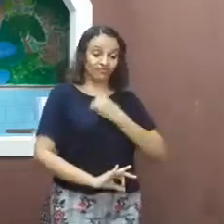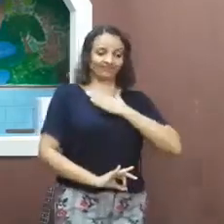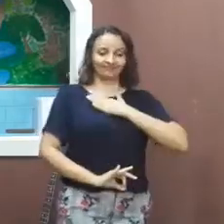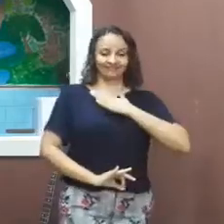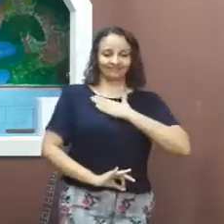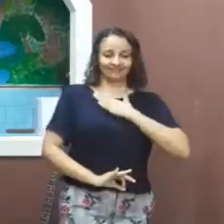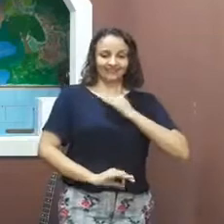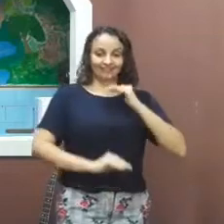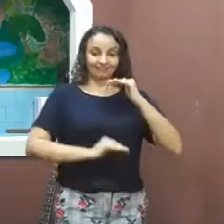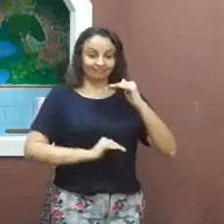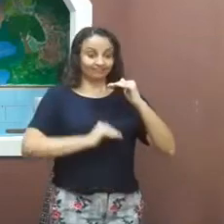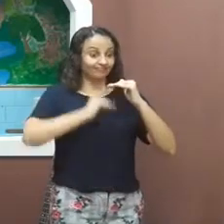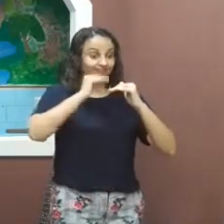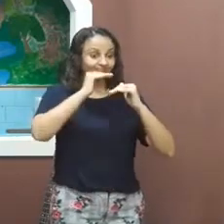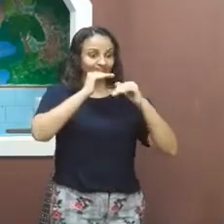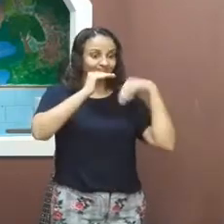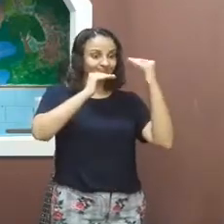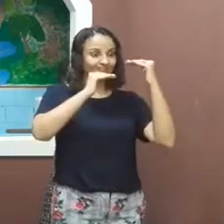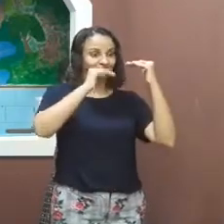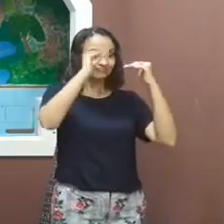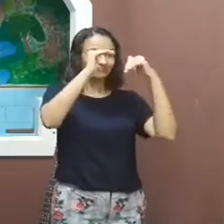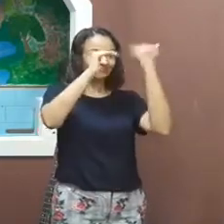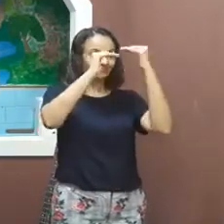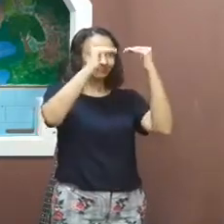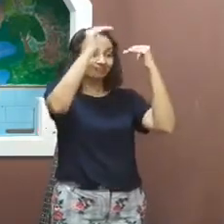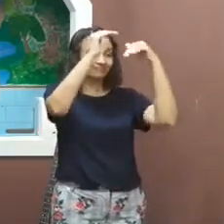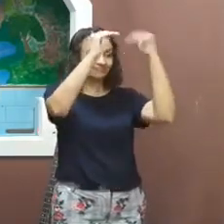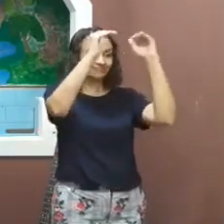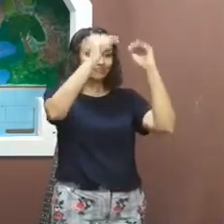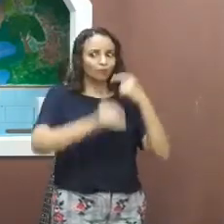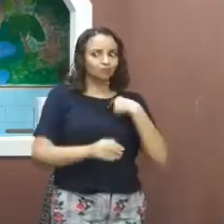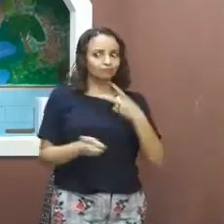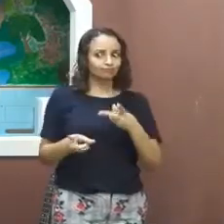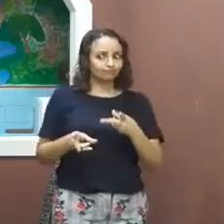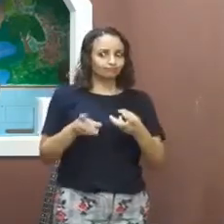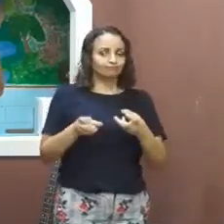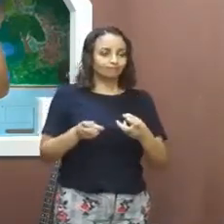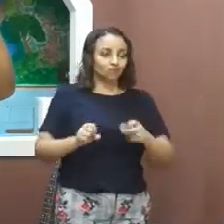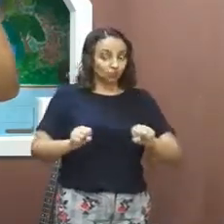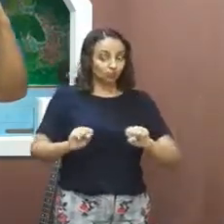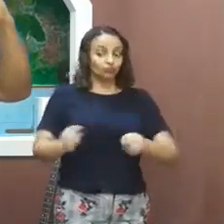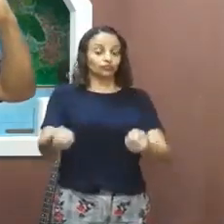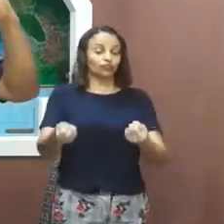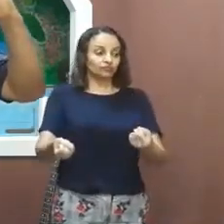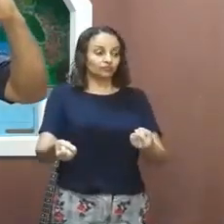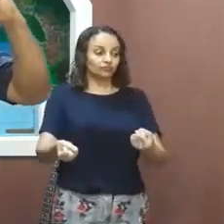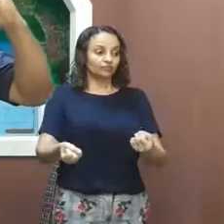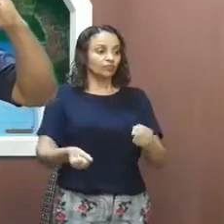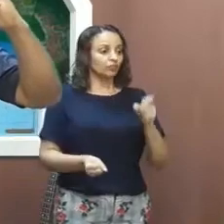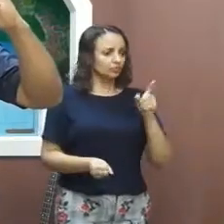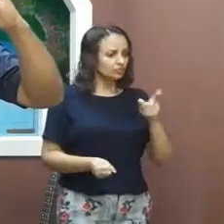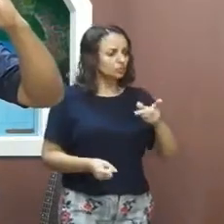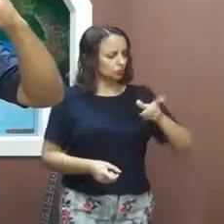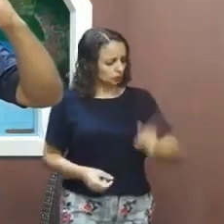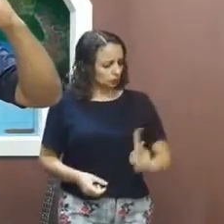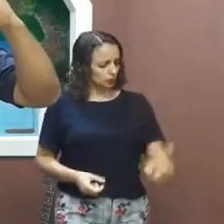Que você vai subir esse degrau e você subiu outro degrau. Você não ficou rico, você continua um